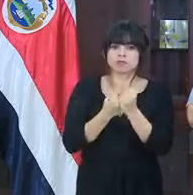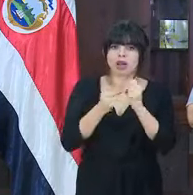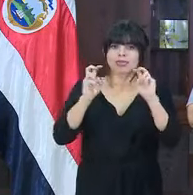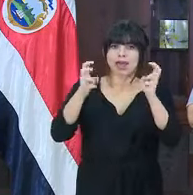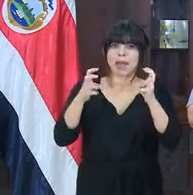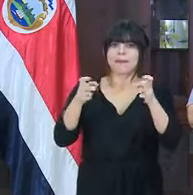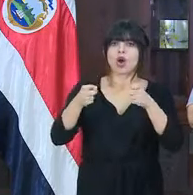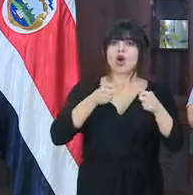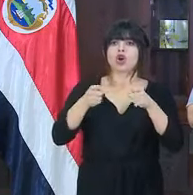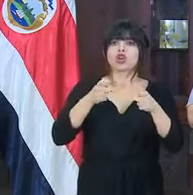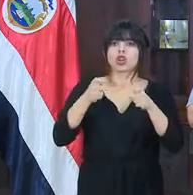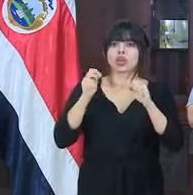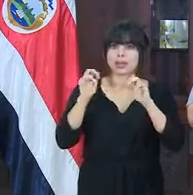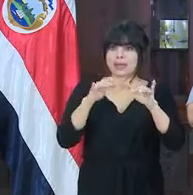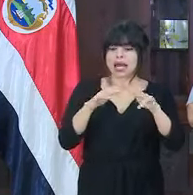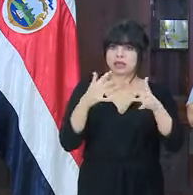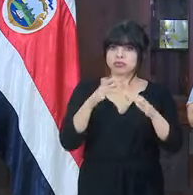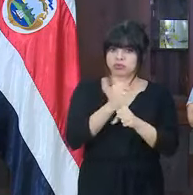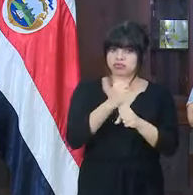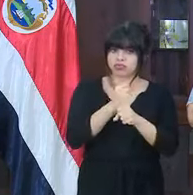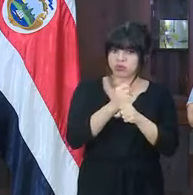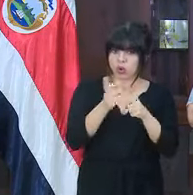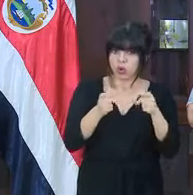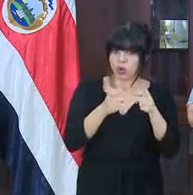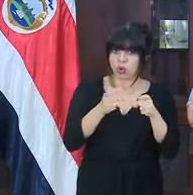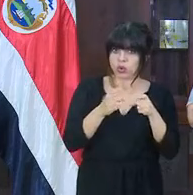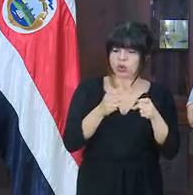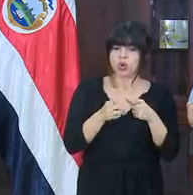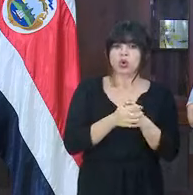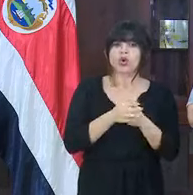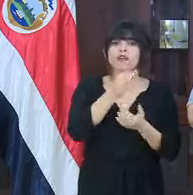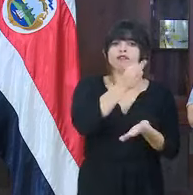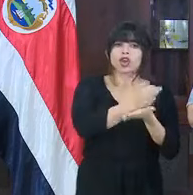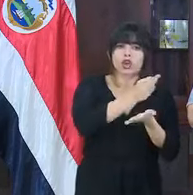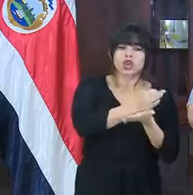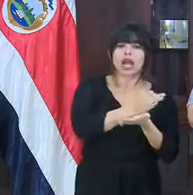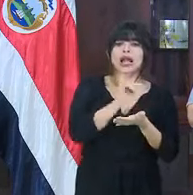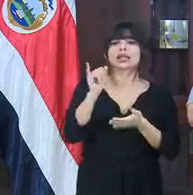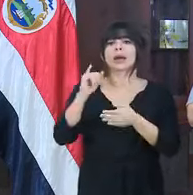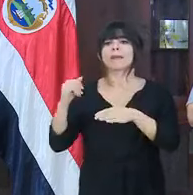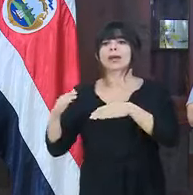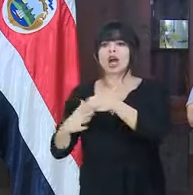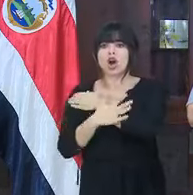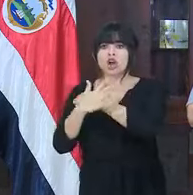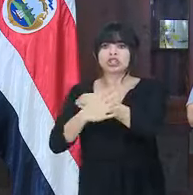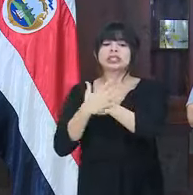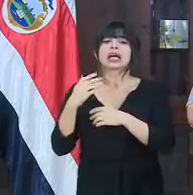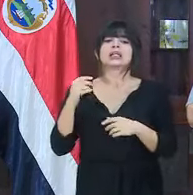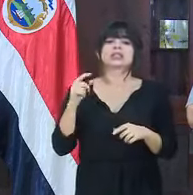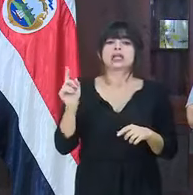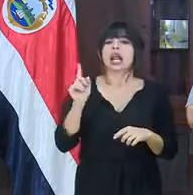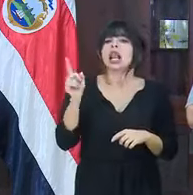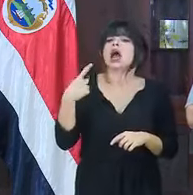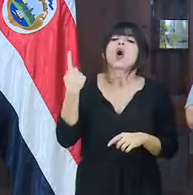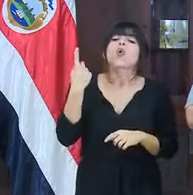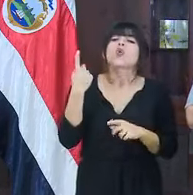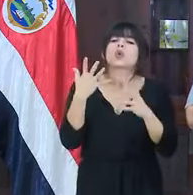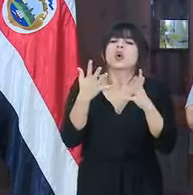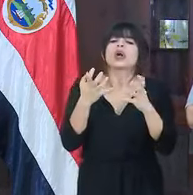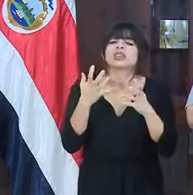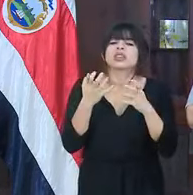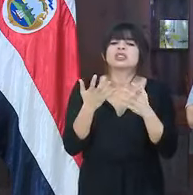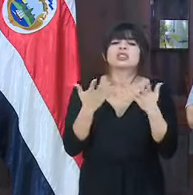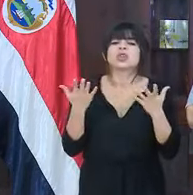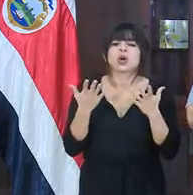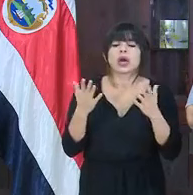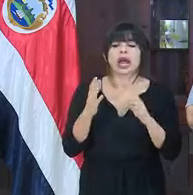los controles migratorios, en tanto en fronteras como en costas, repito, con la única intención de